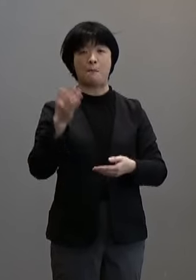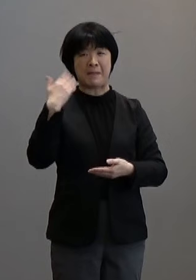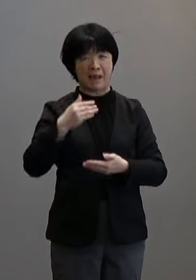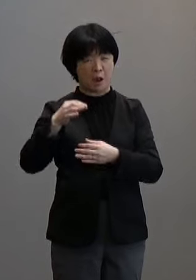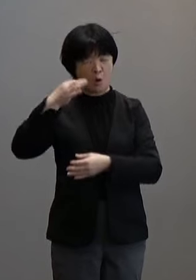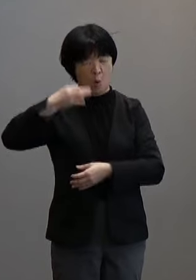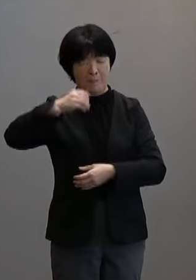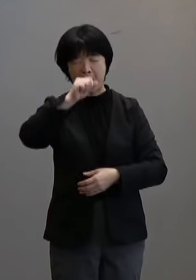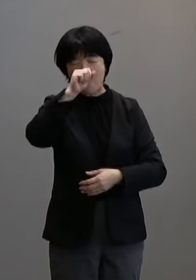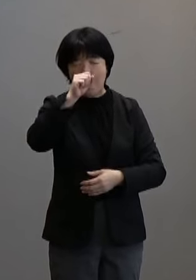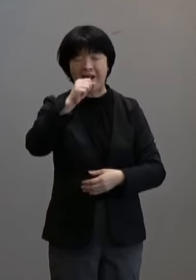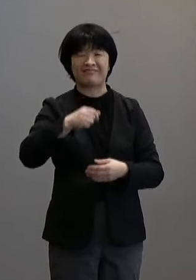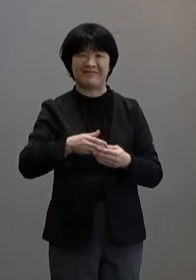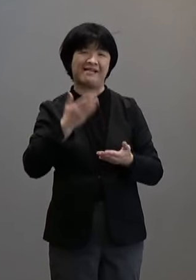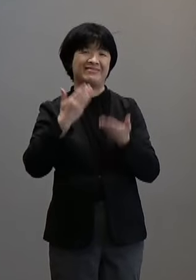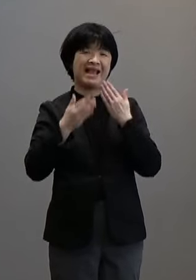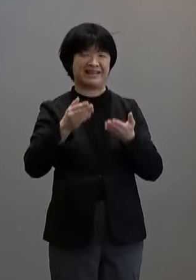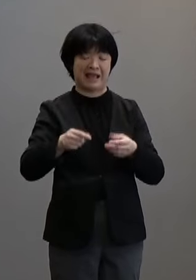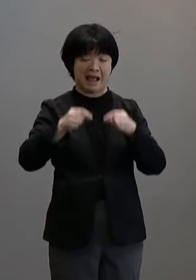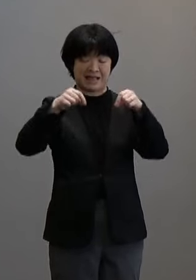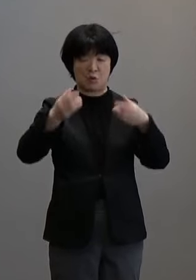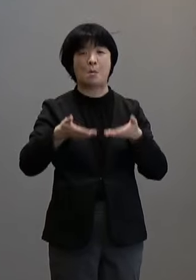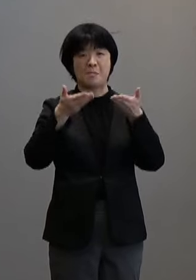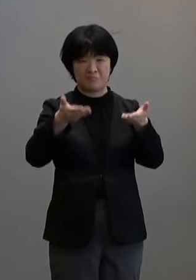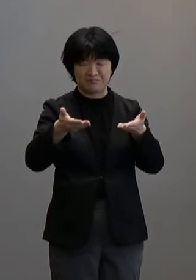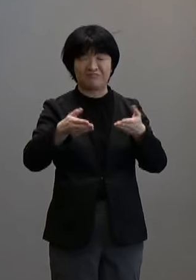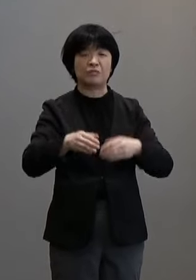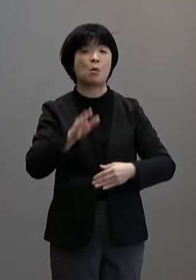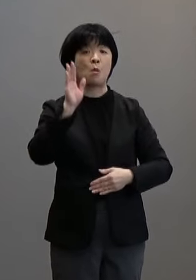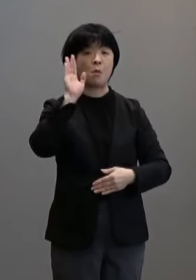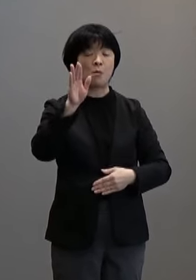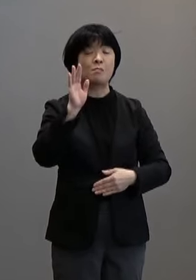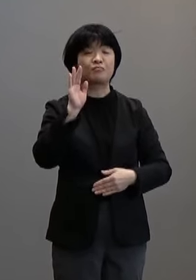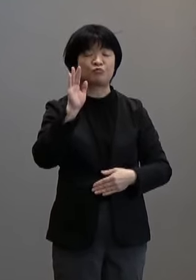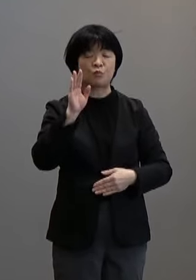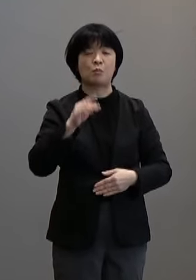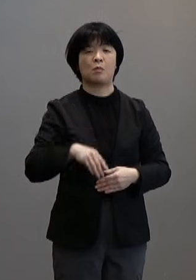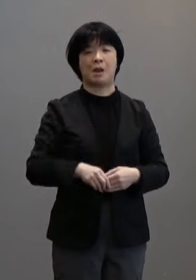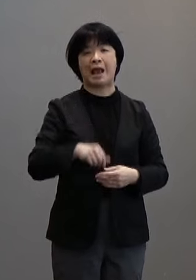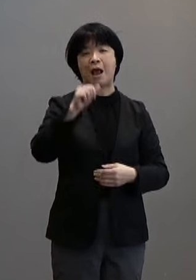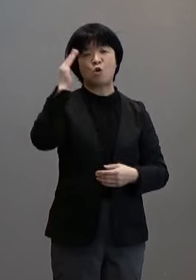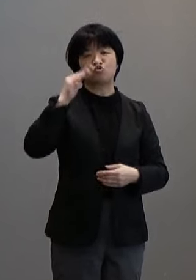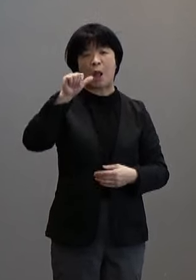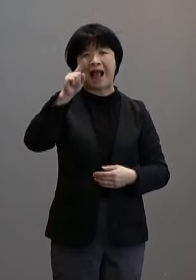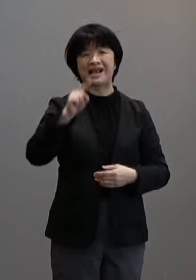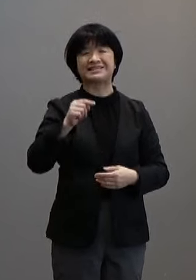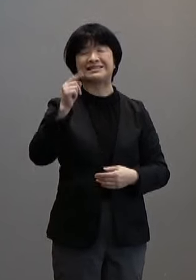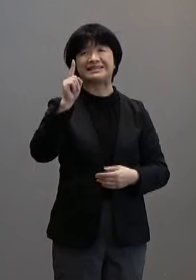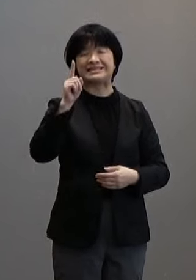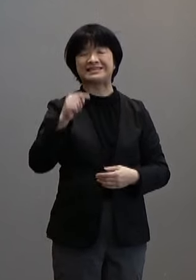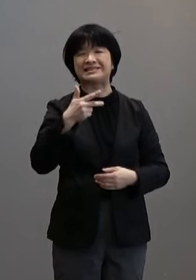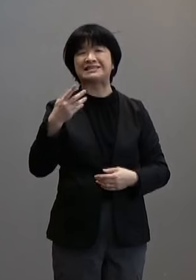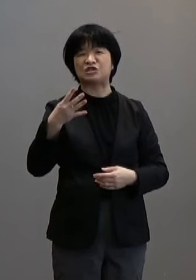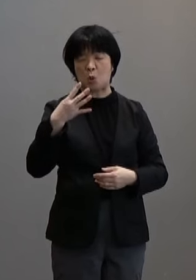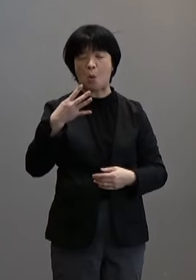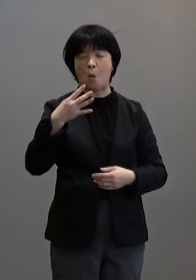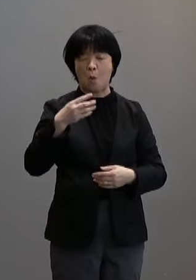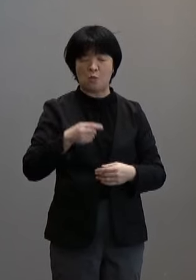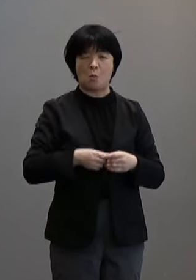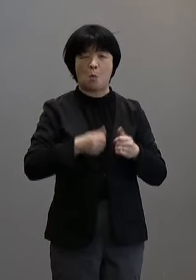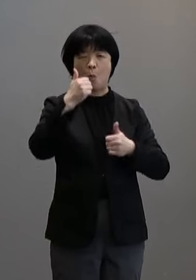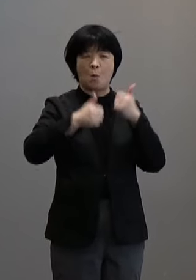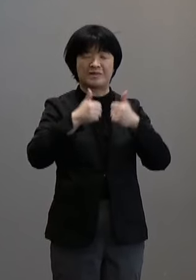日から12月15日まで参加作品を募集しておりました黒アヒージョ料理コンテスト2024を盛り上げるため、